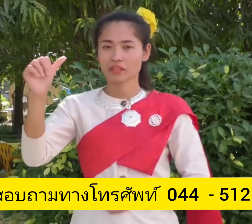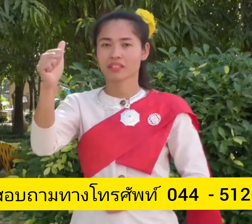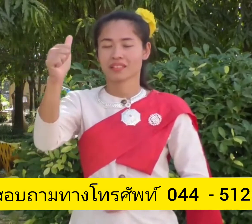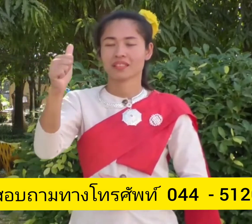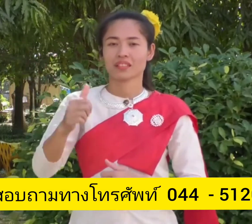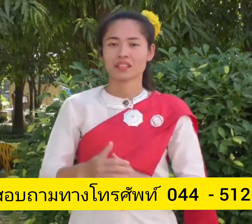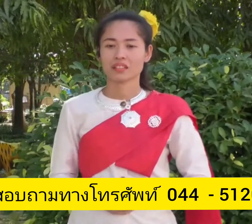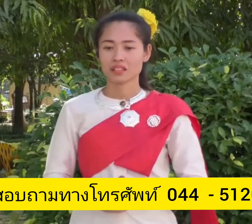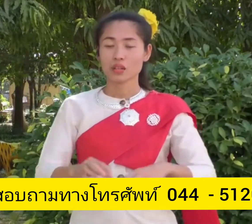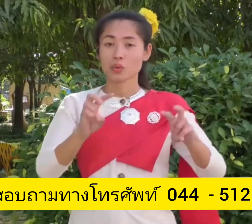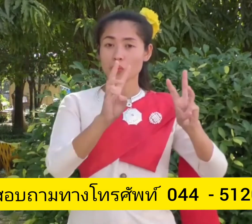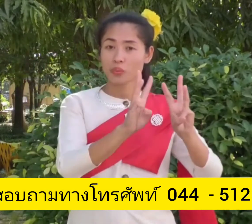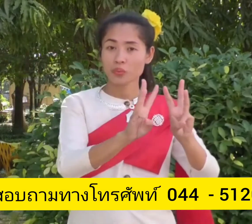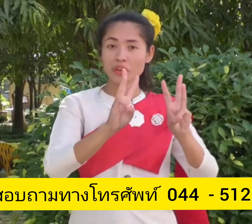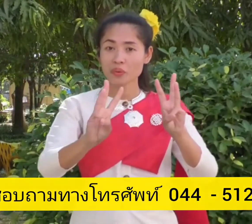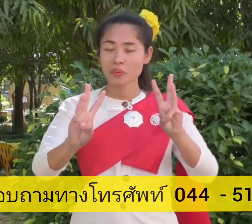เข้าไปจองตั๋วได้ที่